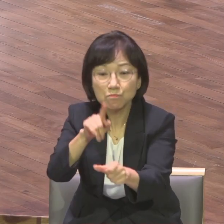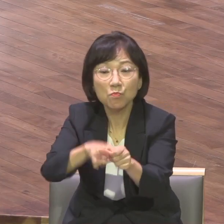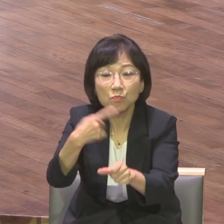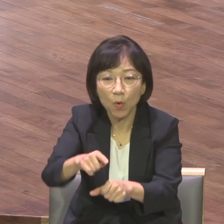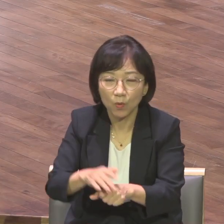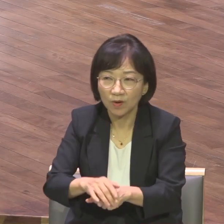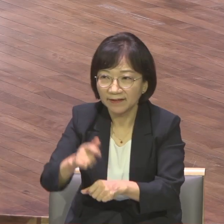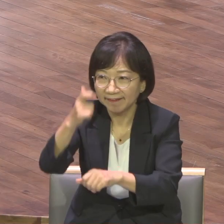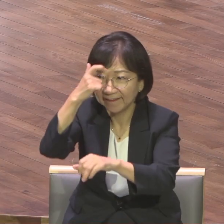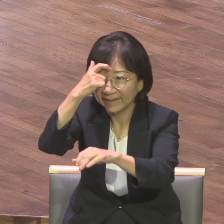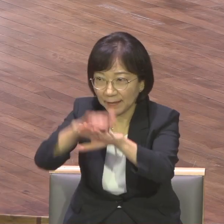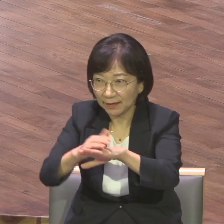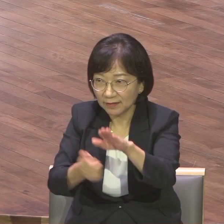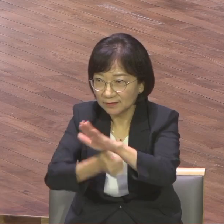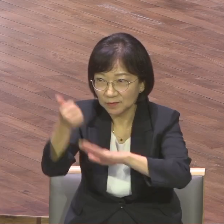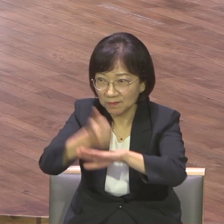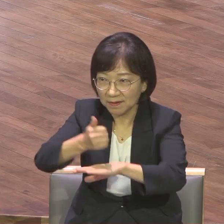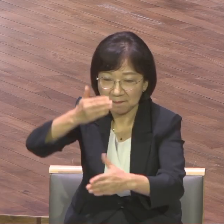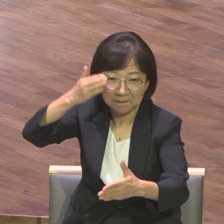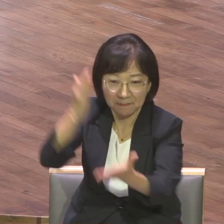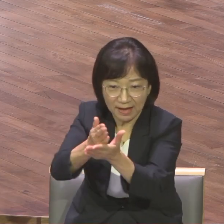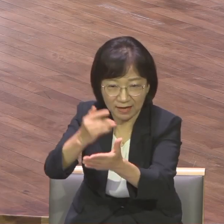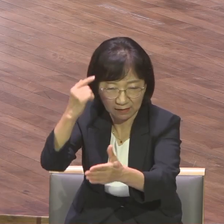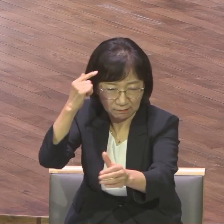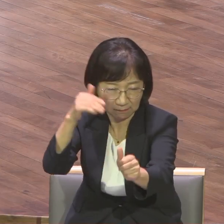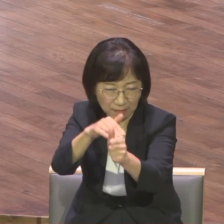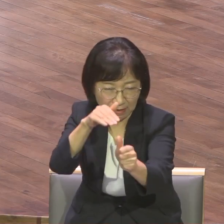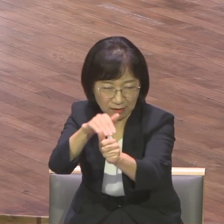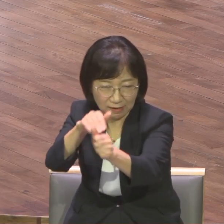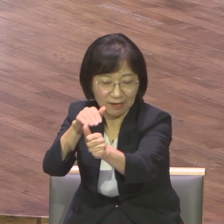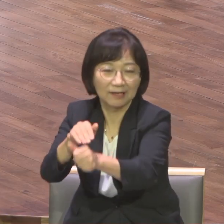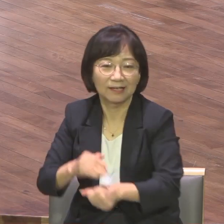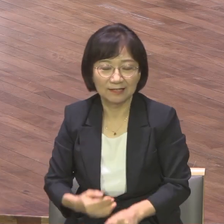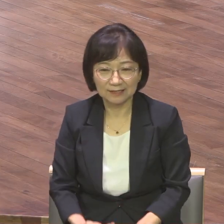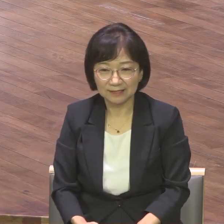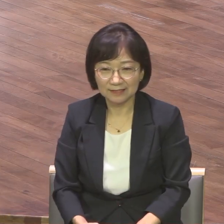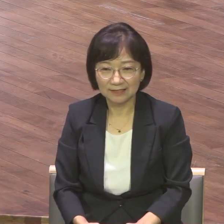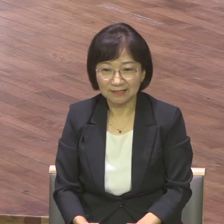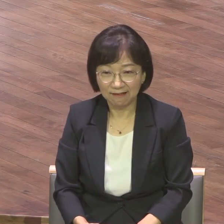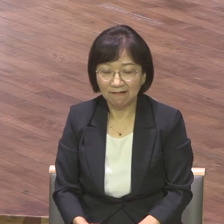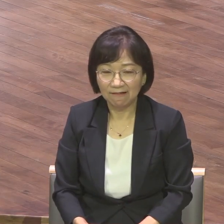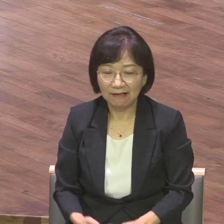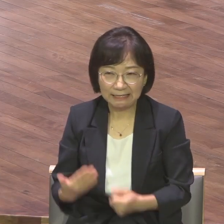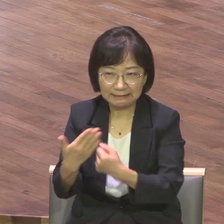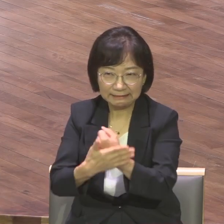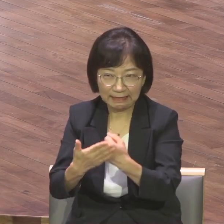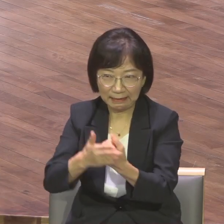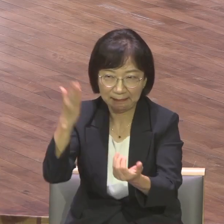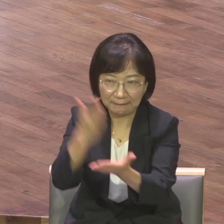인간은 끝나는 거니까. 예배 실패고요. 말씀 못 잡는 거예요. 은혜 못 받는 겁니다.